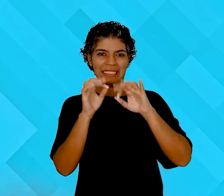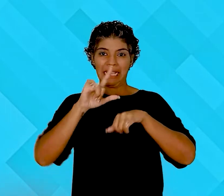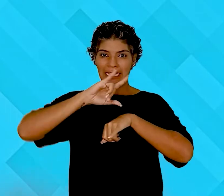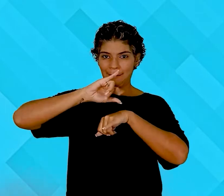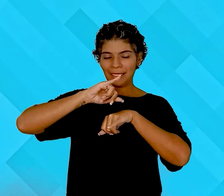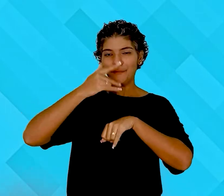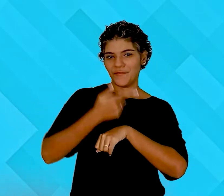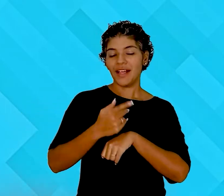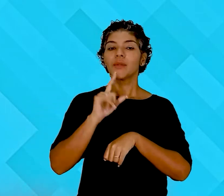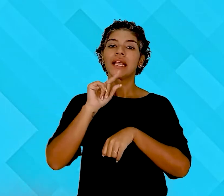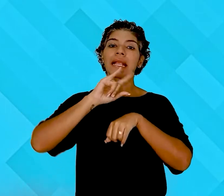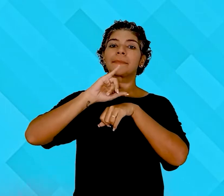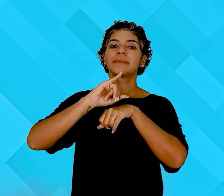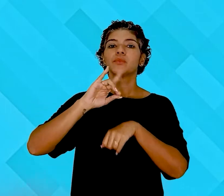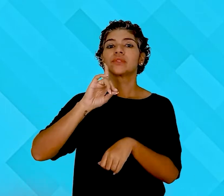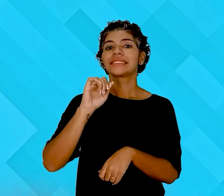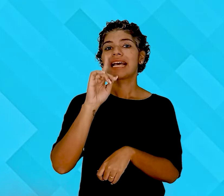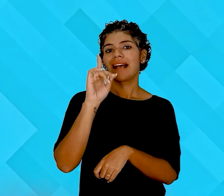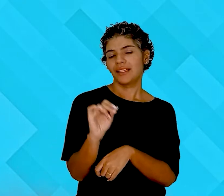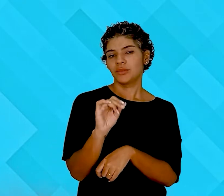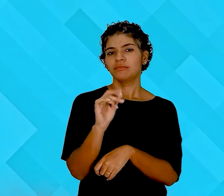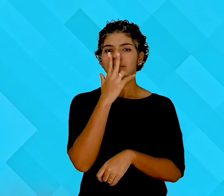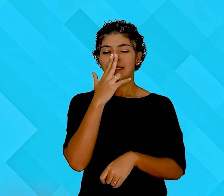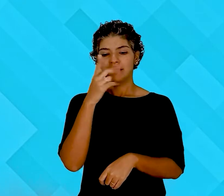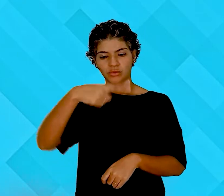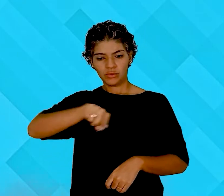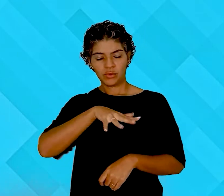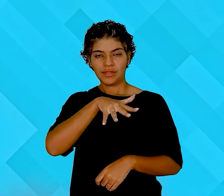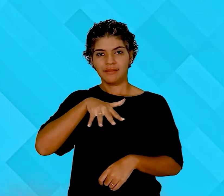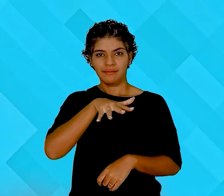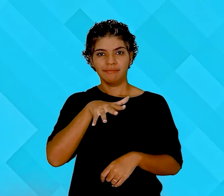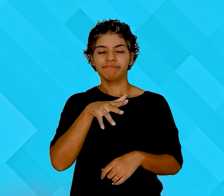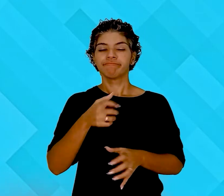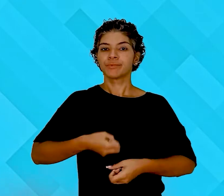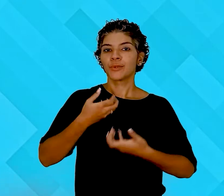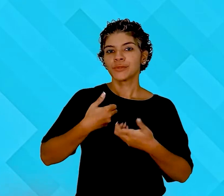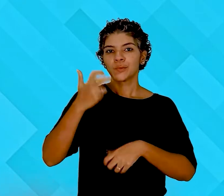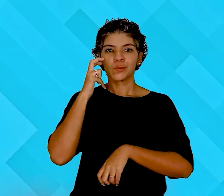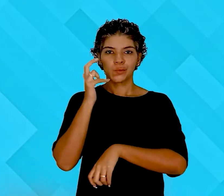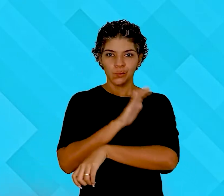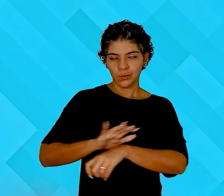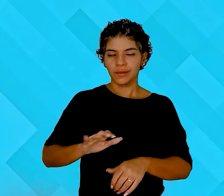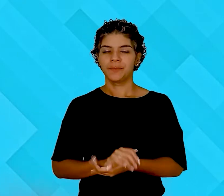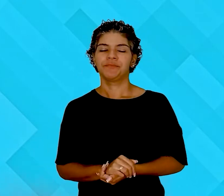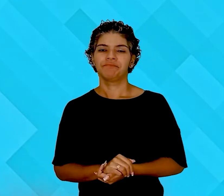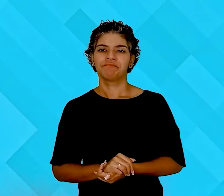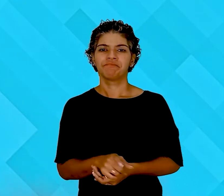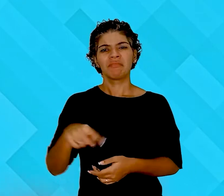cultural. Para quem assistiu, para quem pôde assistir, na verdade, né, os filmes O Dilema das Redes e Privacidade Hackeada, fica um impacto